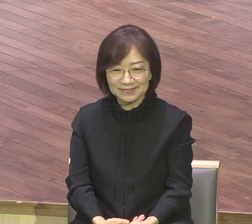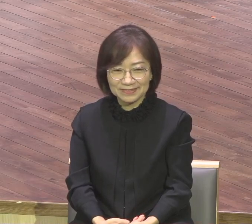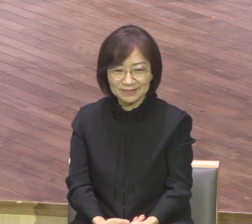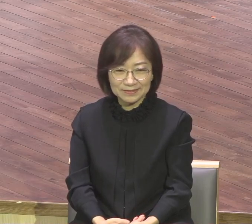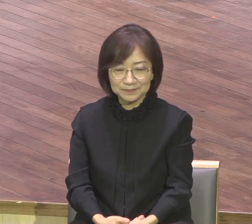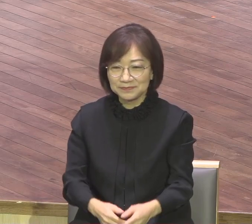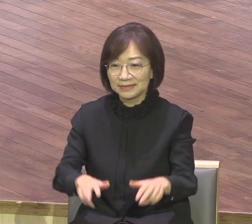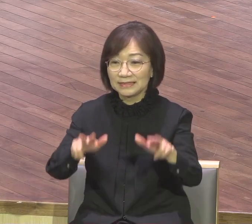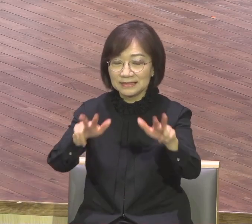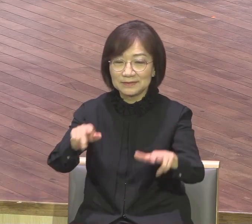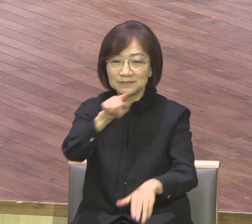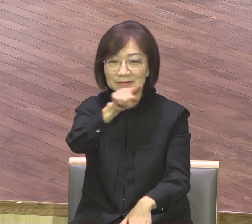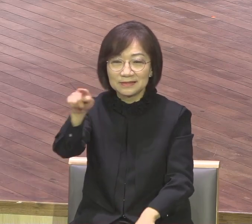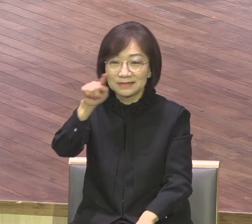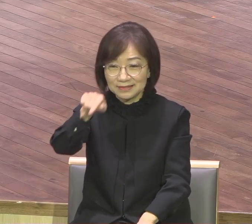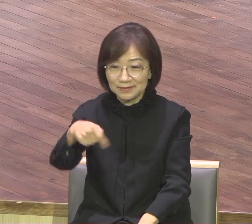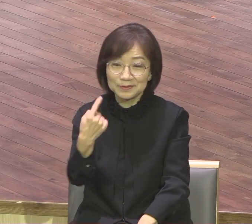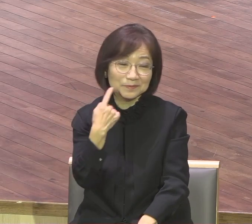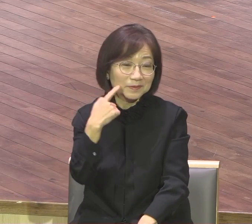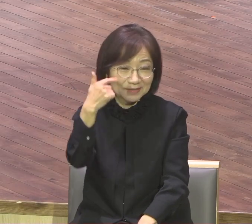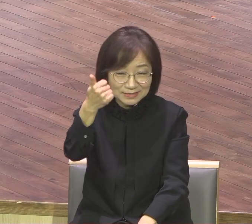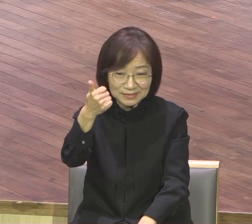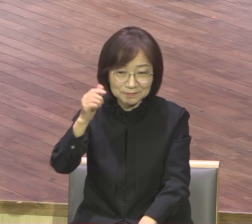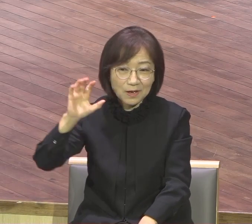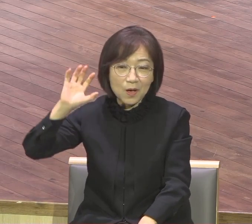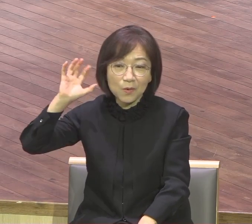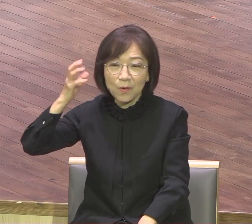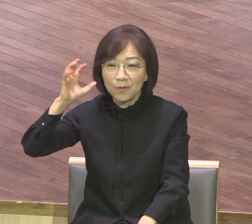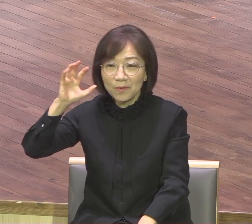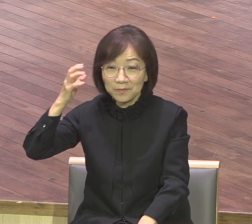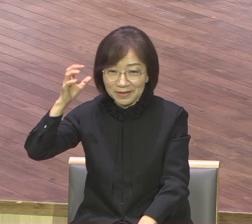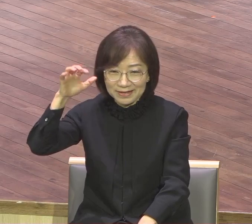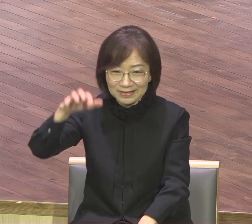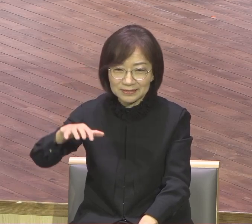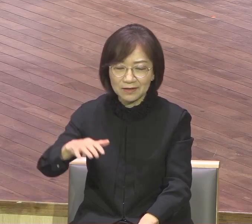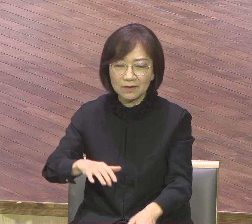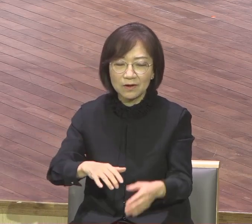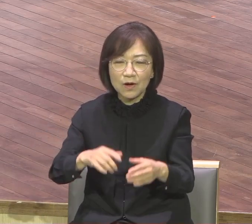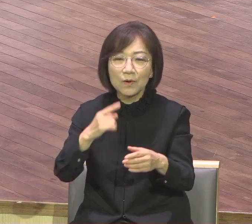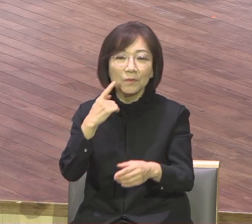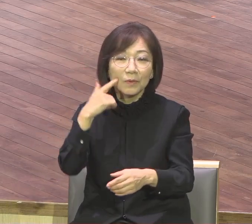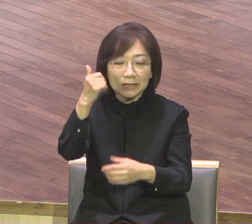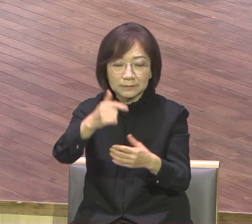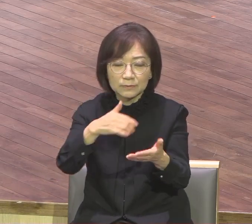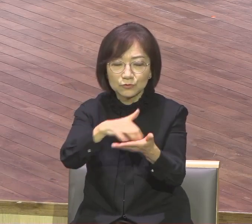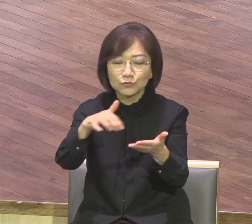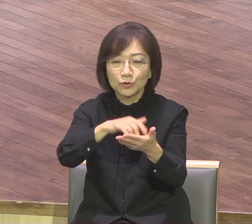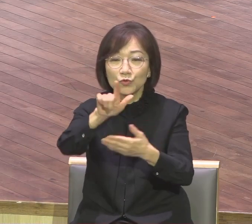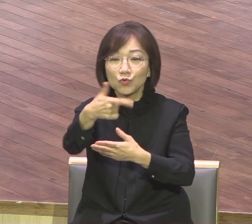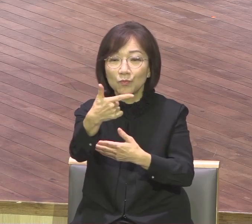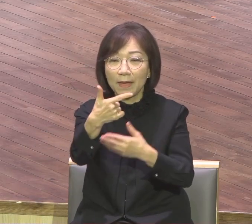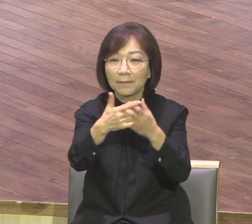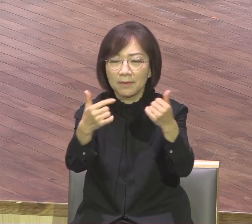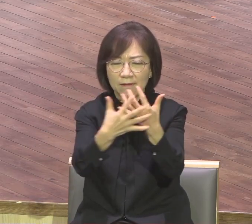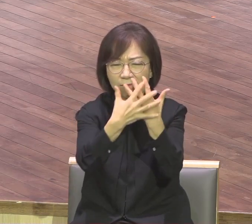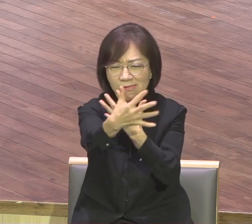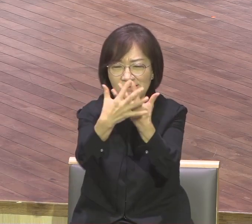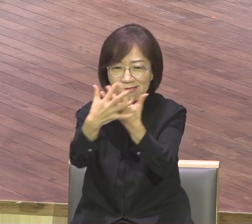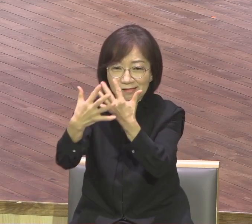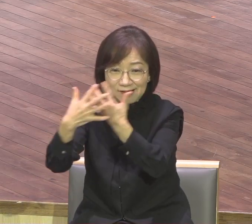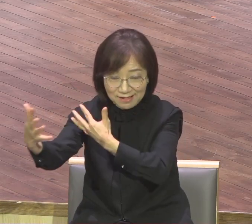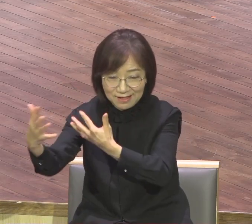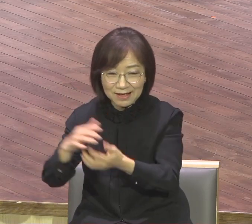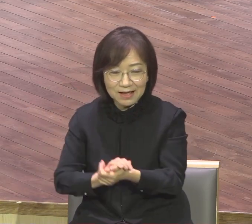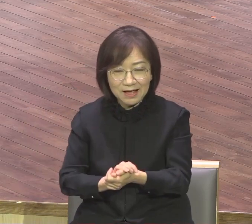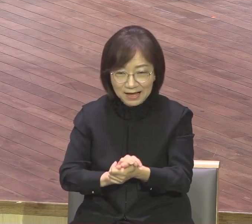담임 목사님은 콜롬비아 보고타 현장에서 600명 현지 목회자를 중심으로 LTS 강의, 또 보고타 예원교회